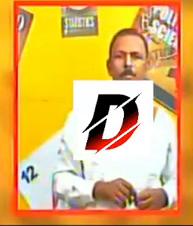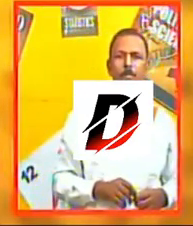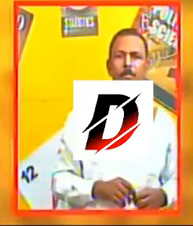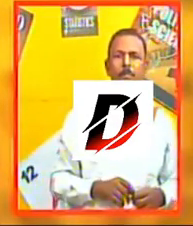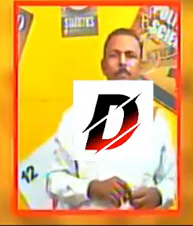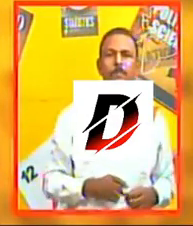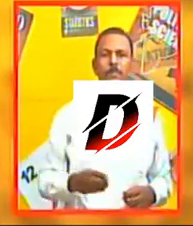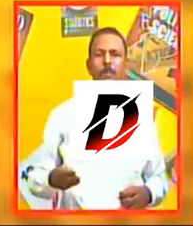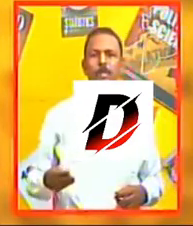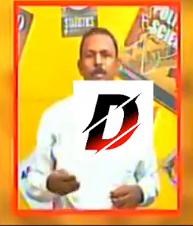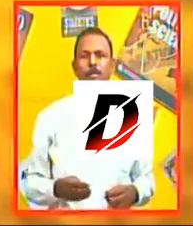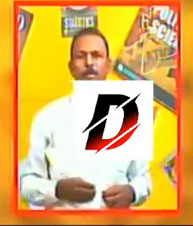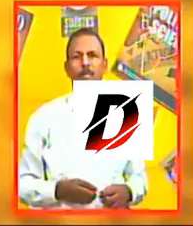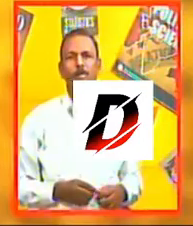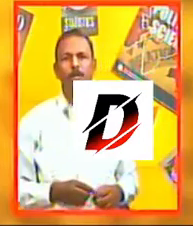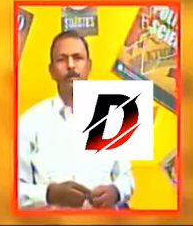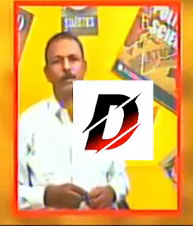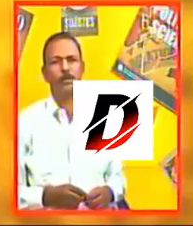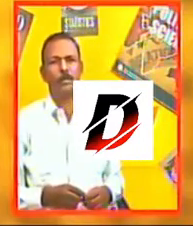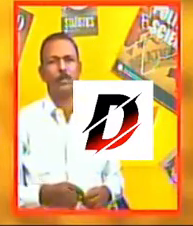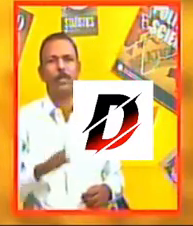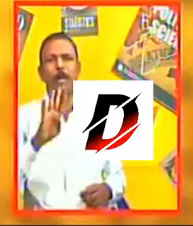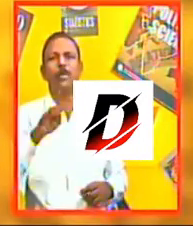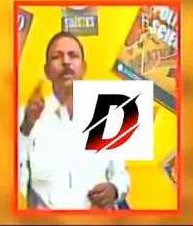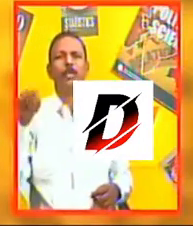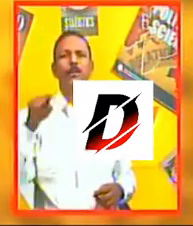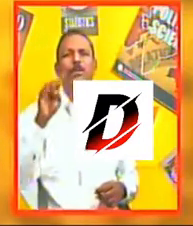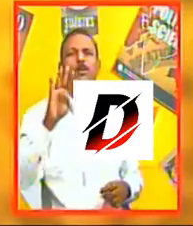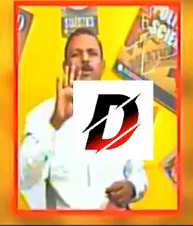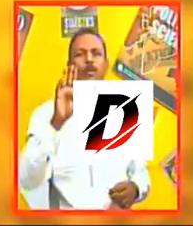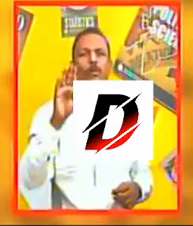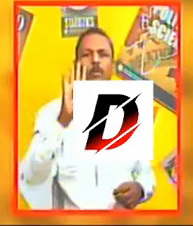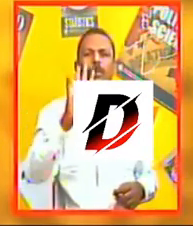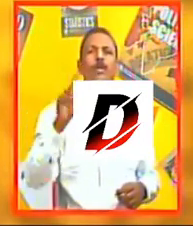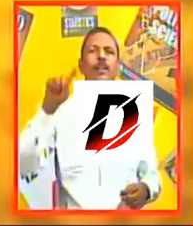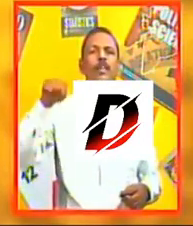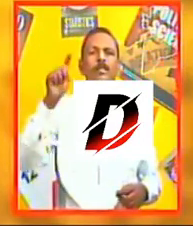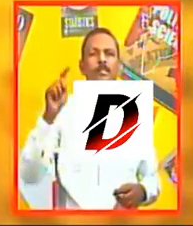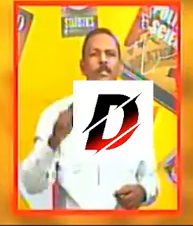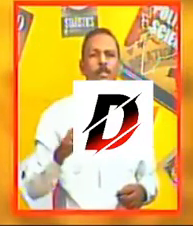பொழுது பார்த்தீங்கன்னா எளிய வழி கற்றல்ல 8848 மீட்டர் சொல்லி கொடுத்துருப்பாங்க.